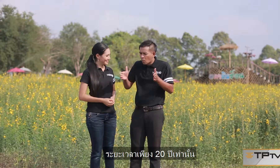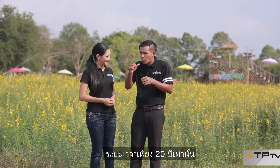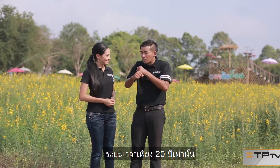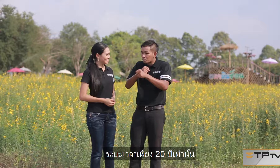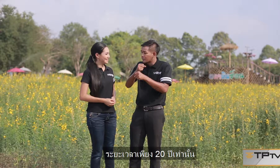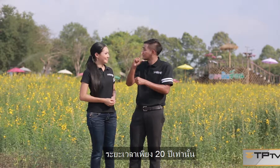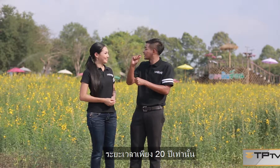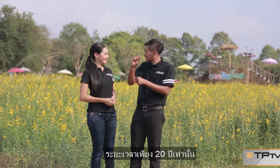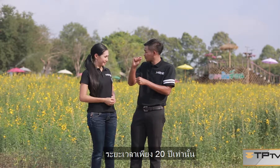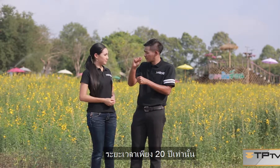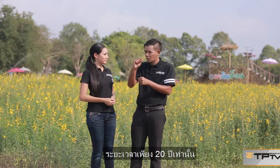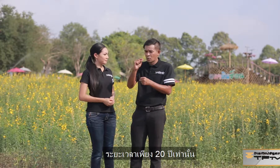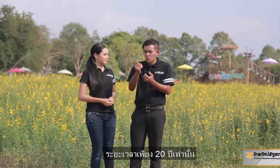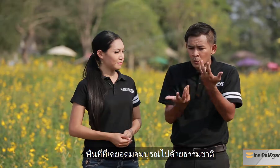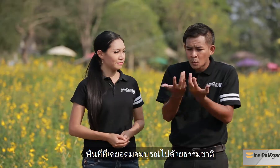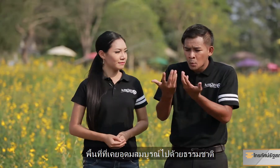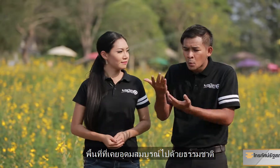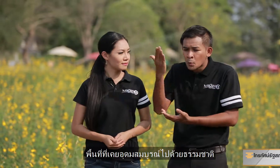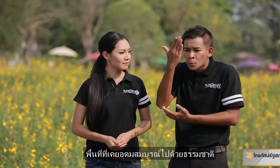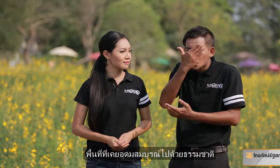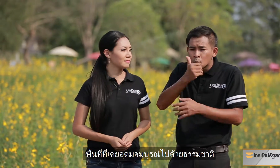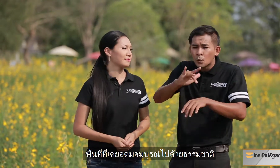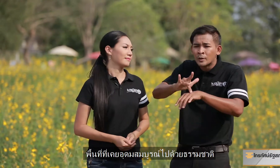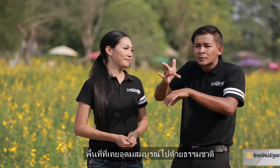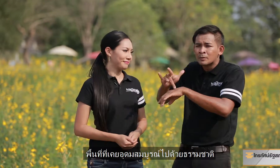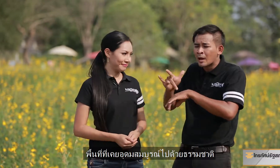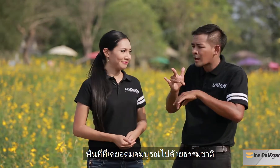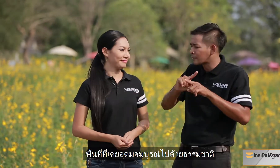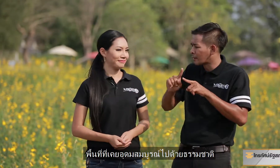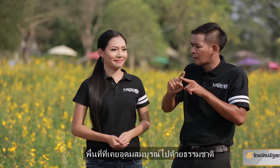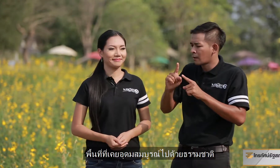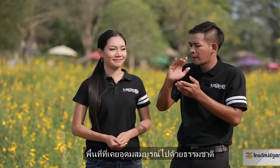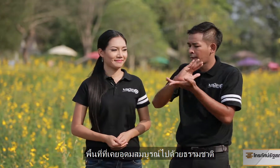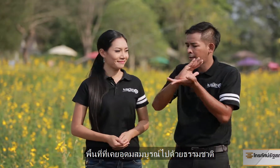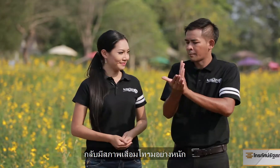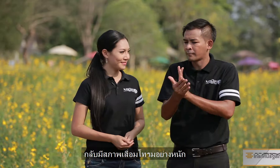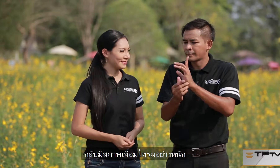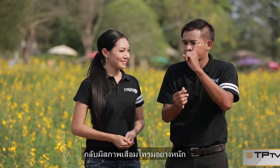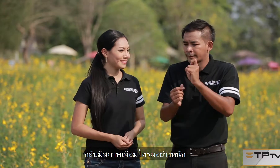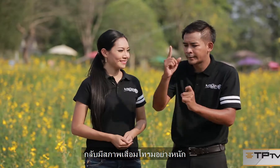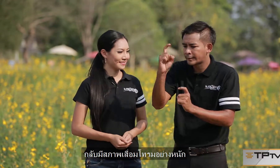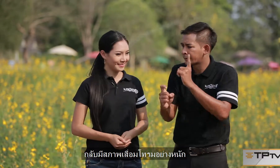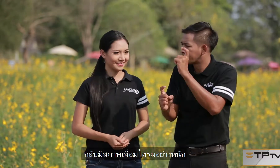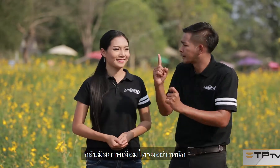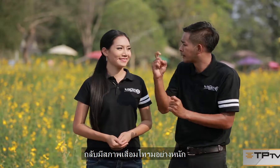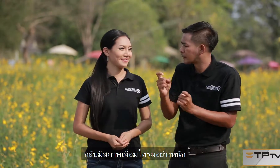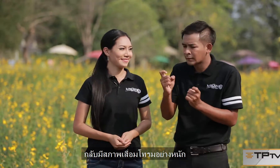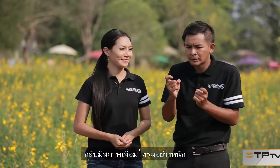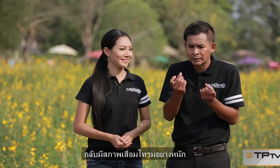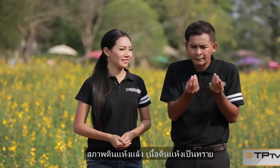เพียง20ปีเท่านั้นพื้นที่ที่เคยอุดมสมบูรณ์ไปด้วยธรรมชาติกลับมีสภาพเสื่อมโทรมอย่างหนักสภา